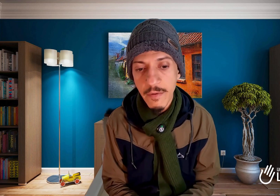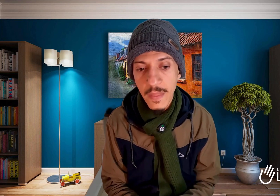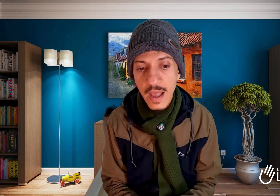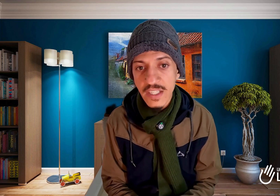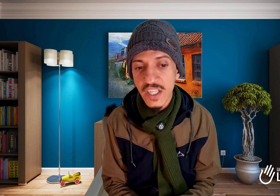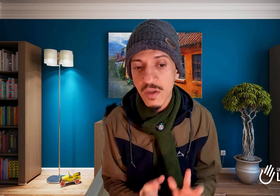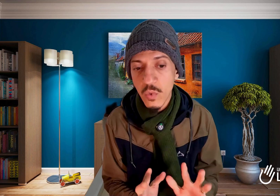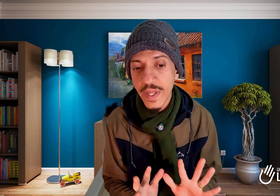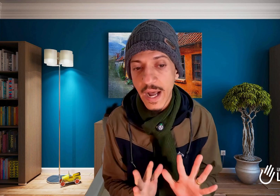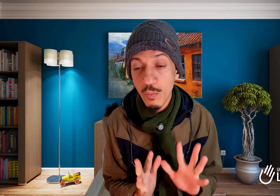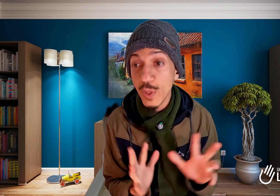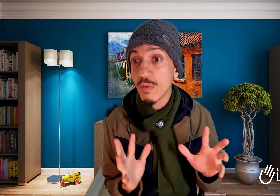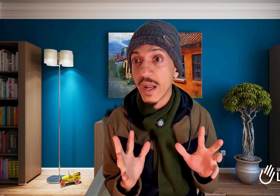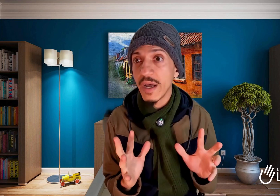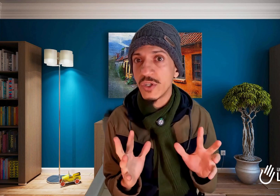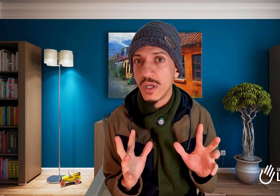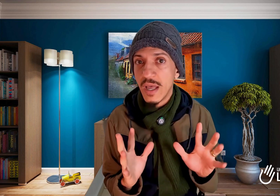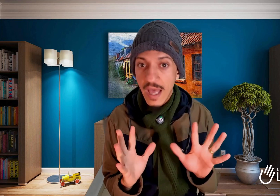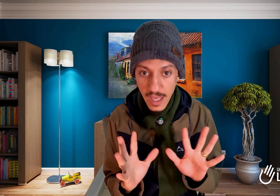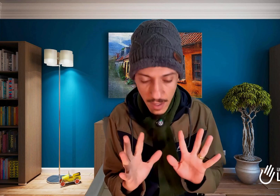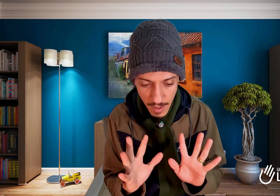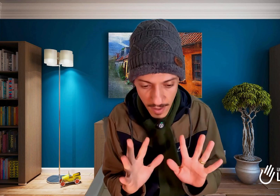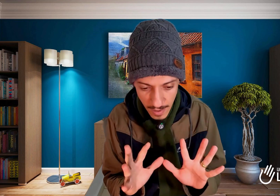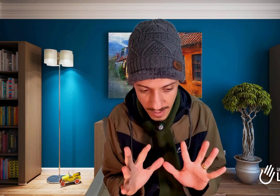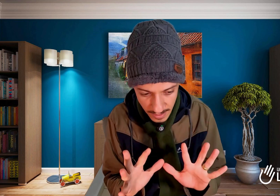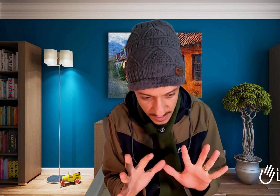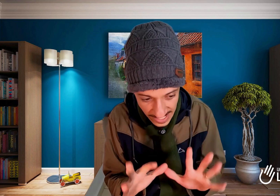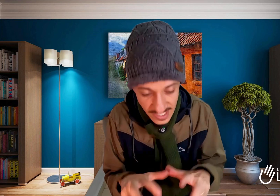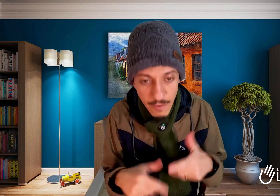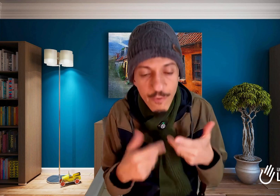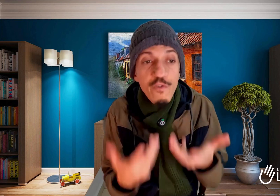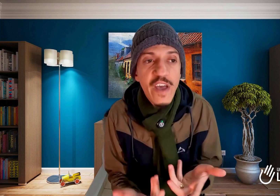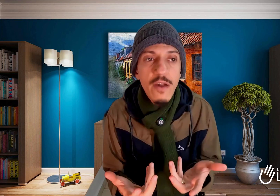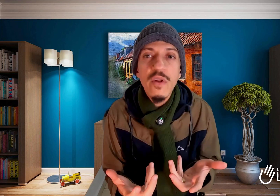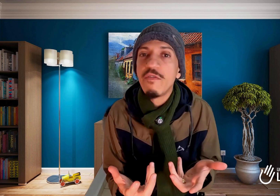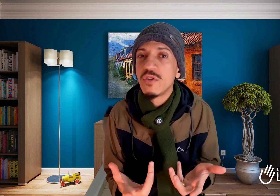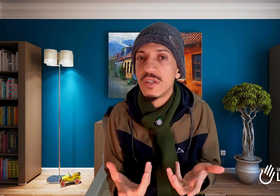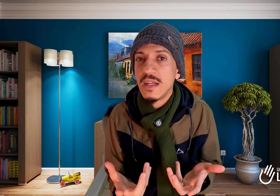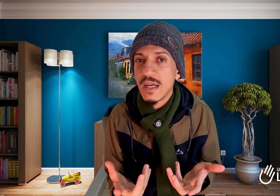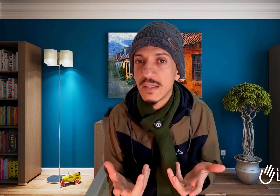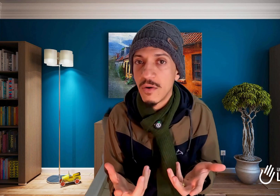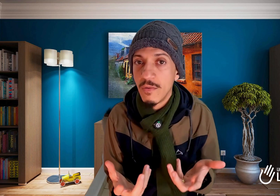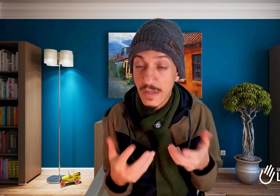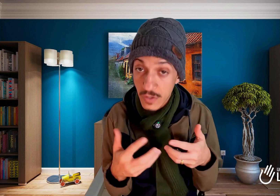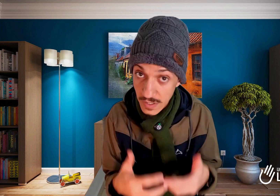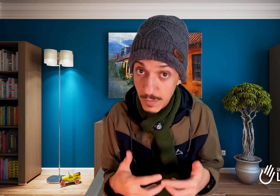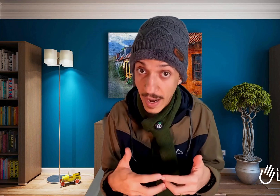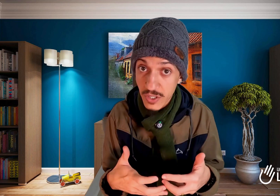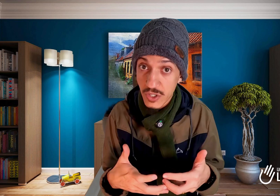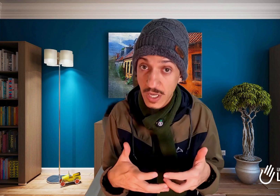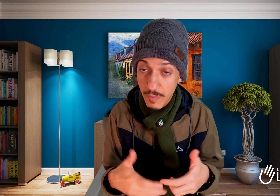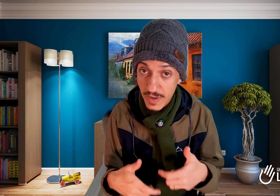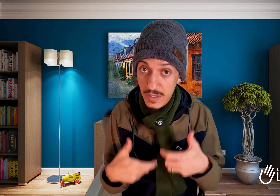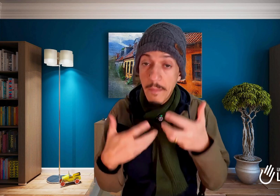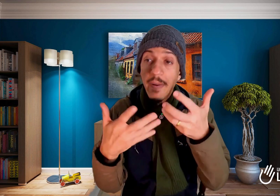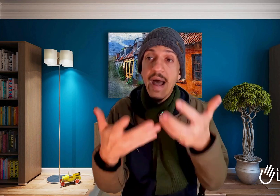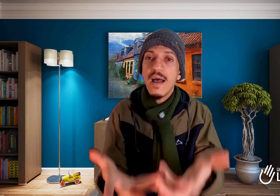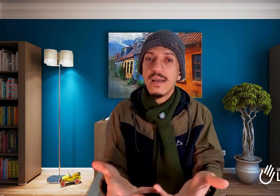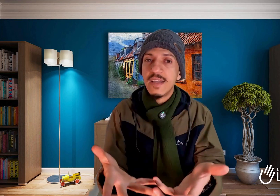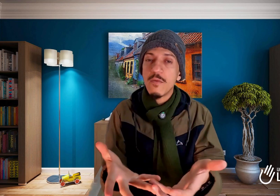a gente tem um cuidado muito grande em desenvolver um nível de sinalização das nossas práticas de Libras para ser o